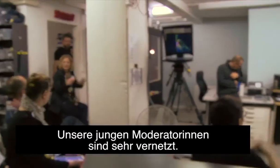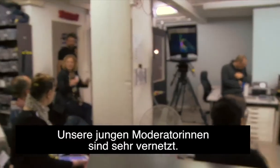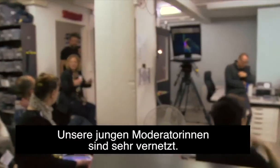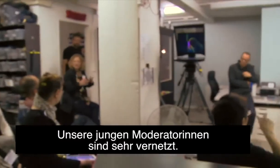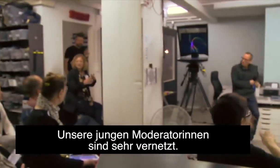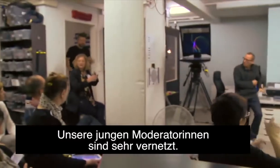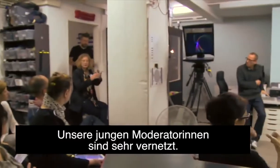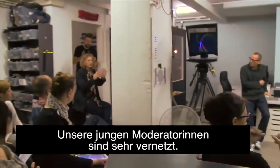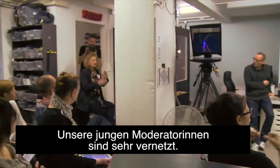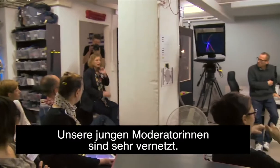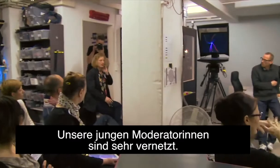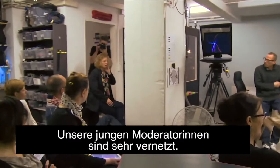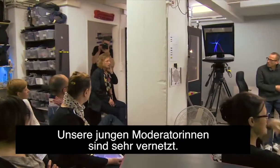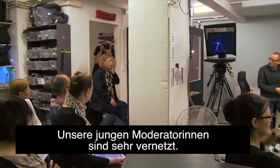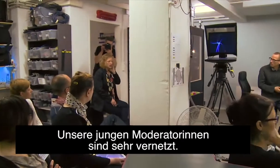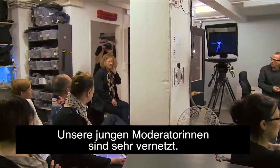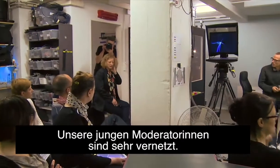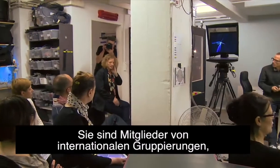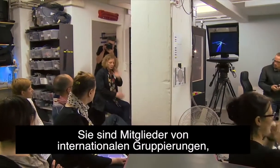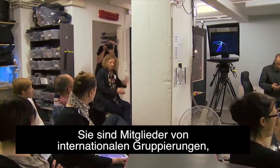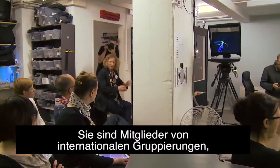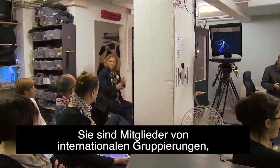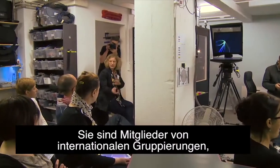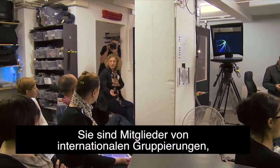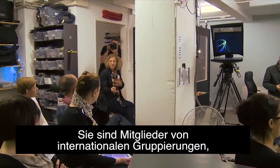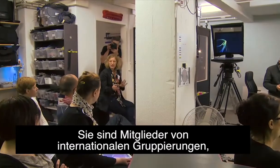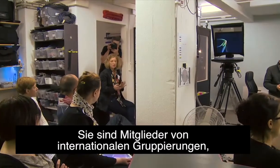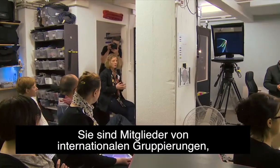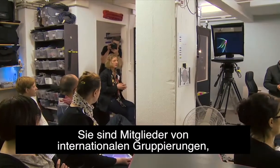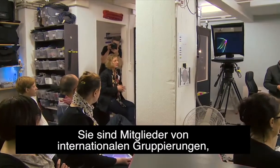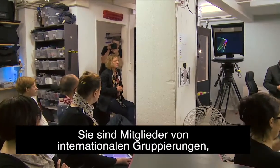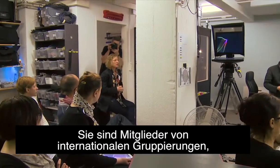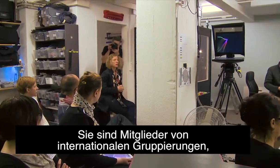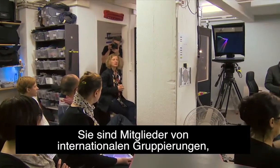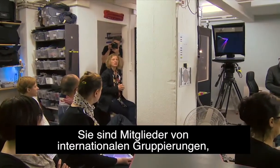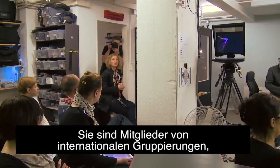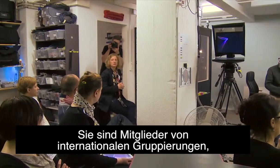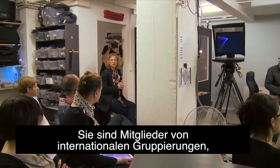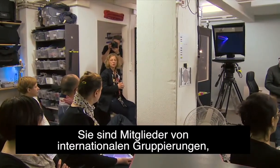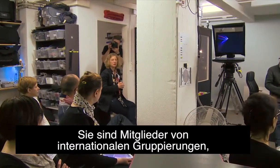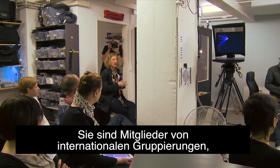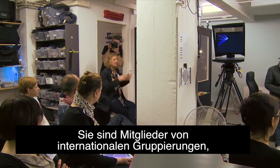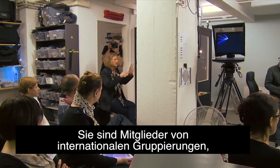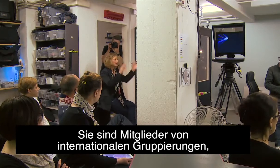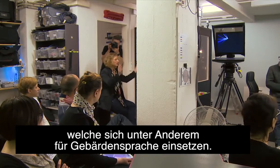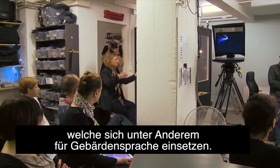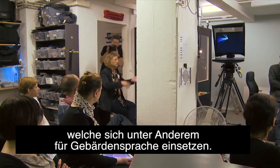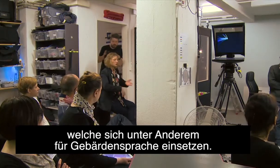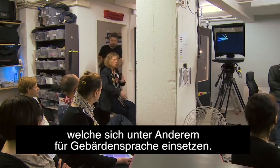vernetzt sind, die sind in so internationalen Gruppierungen, die sich auch für Gebärdensprache setzen und die kommen dann auch von so Kongressen wie von